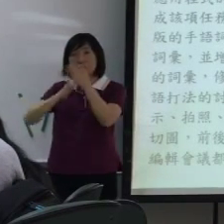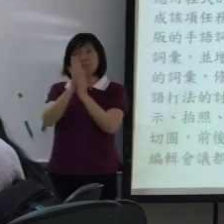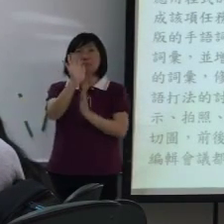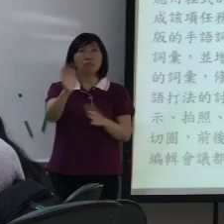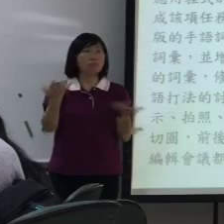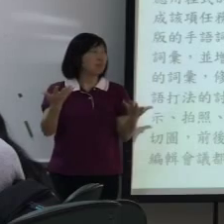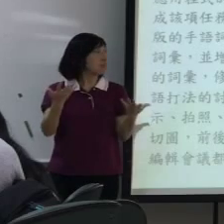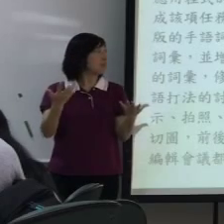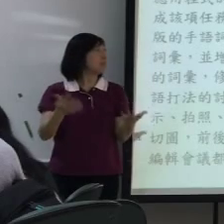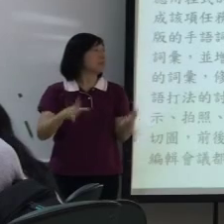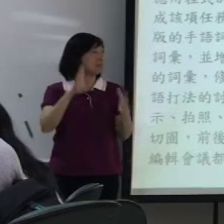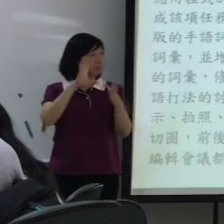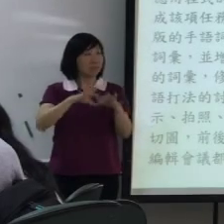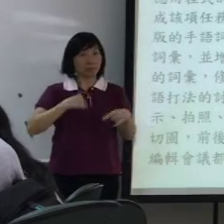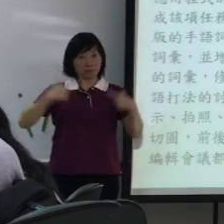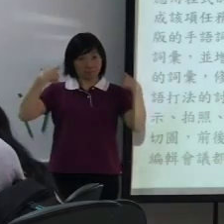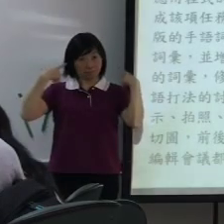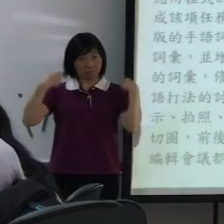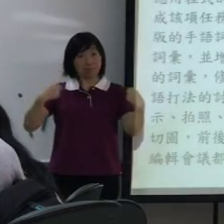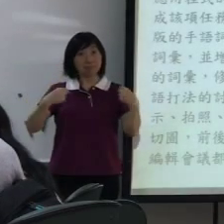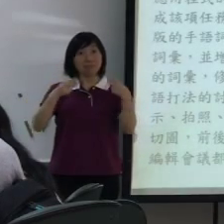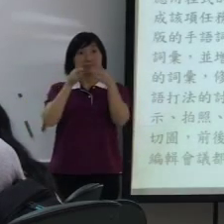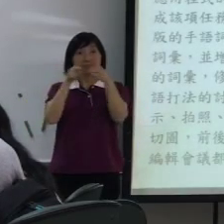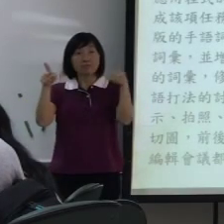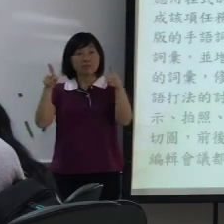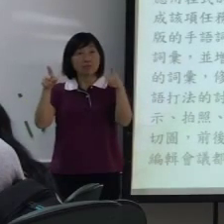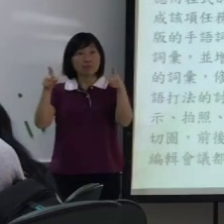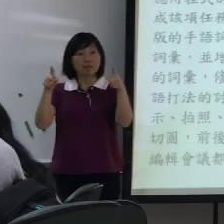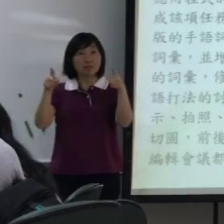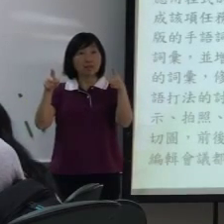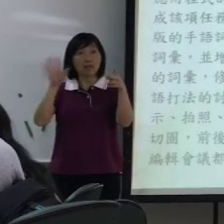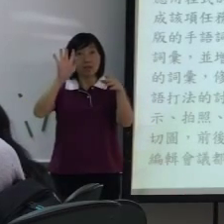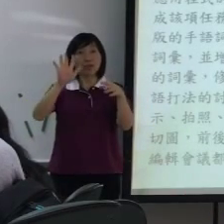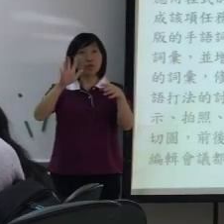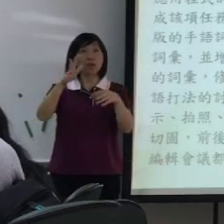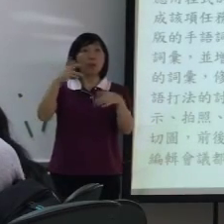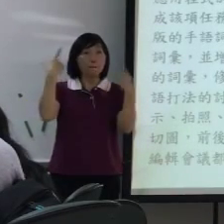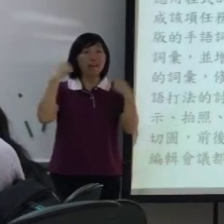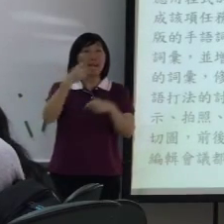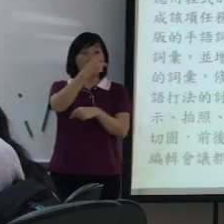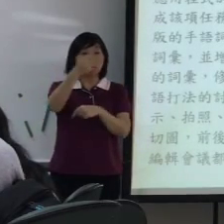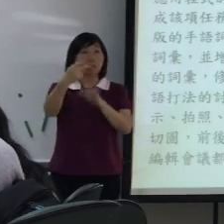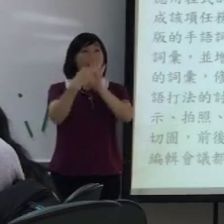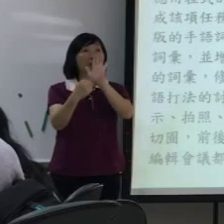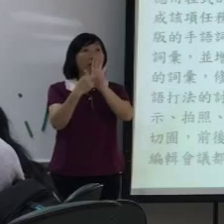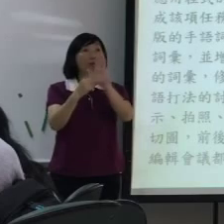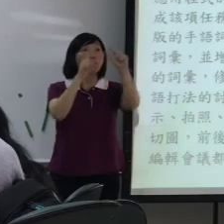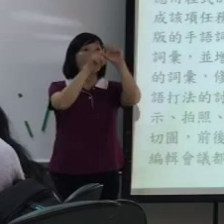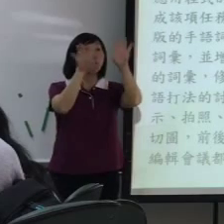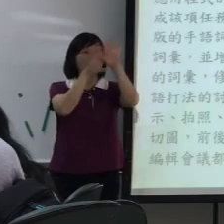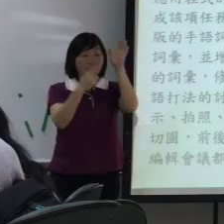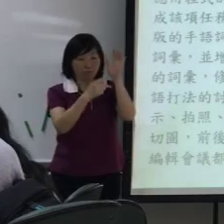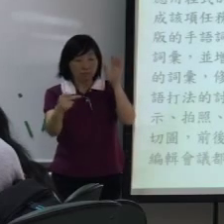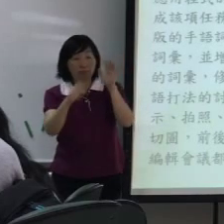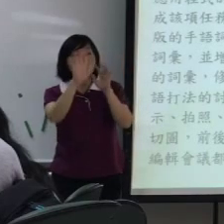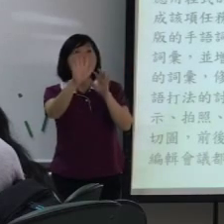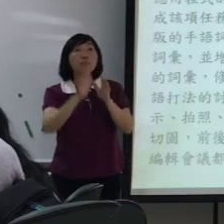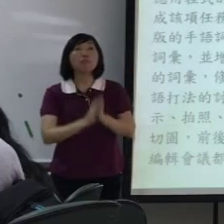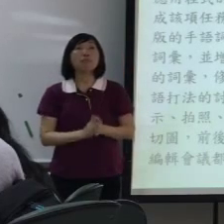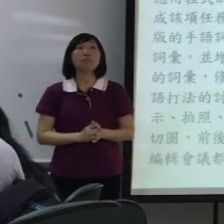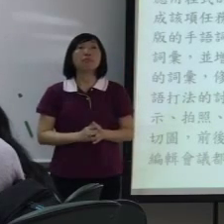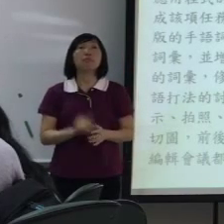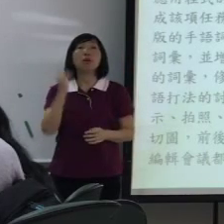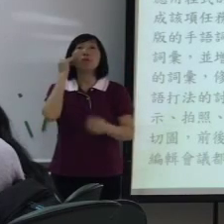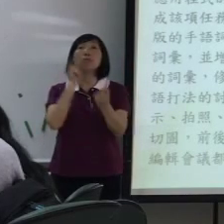呢我们原来的词汇就有英文解释的部分，那英